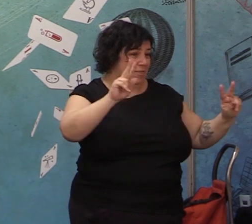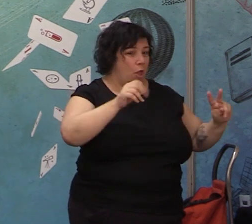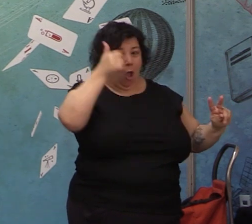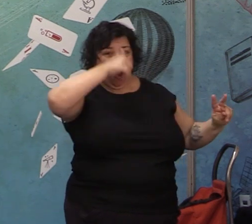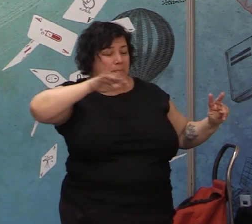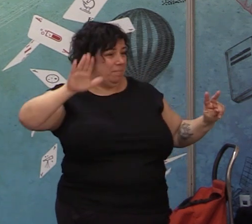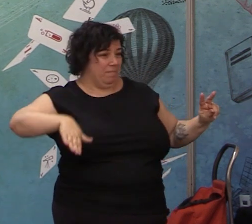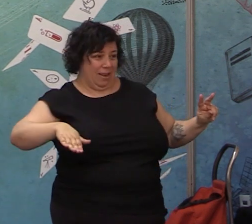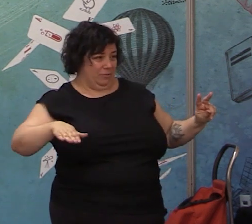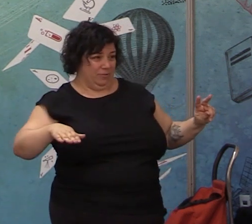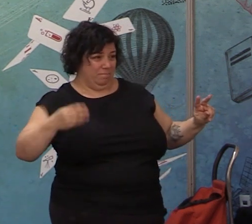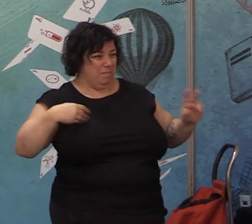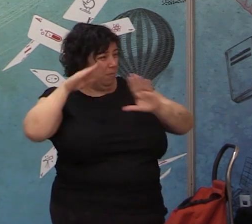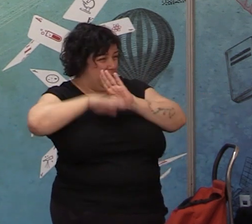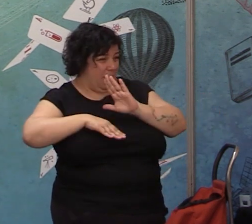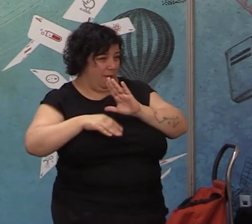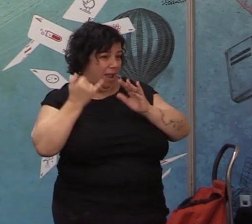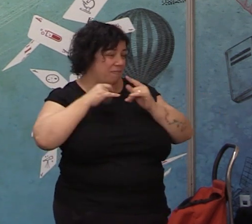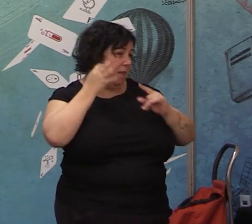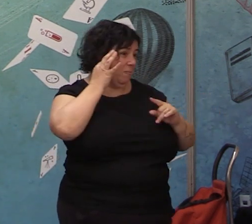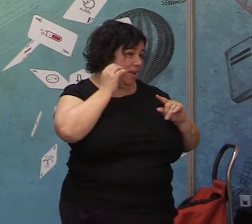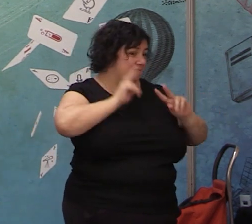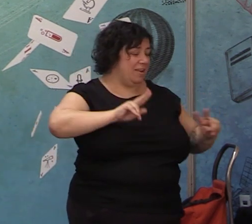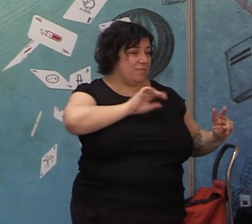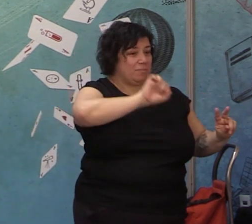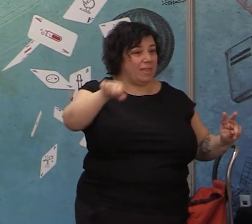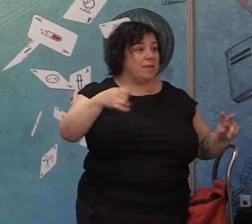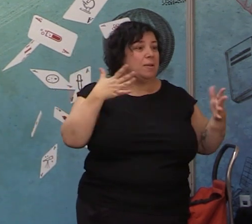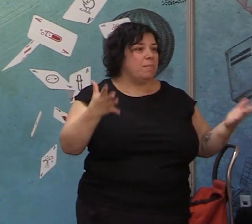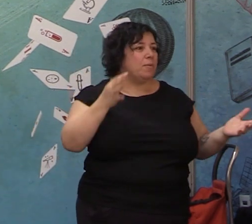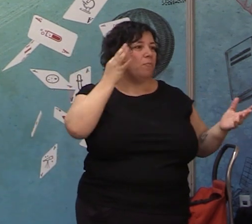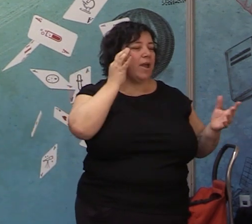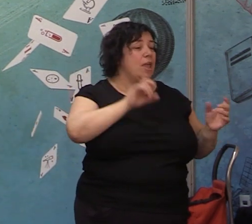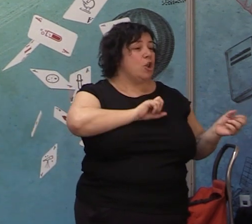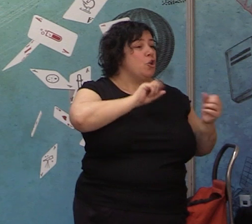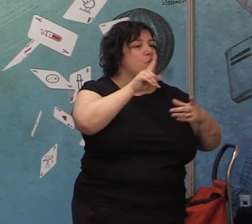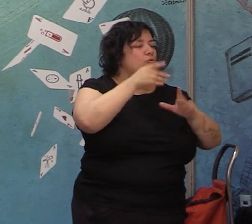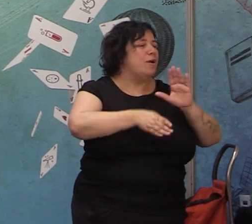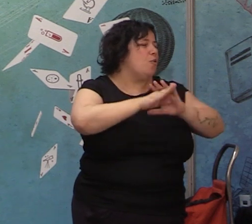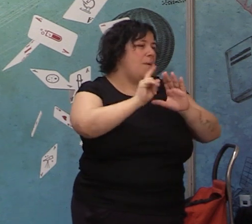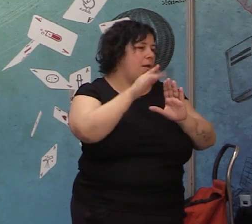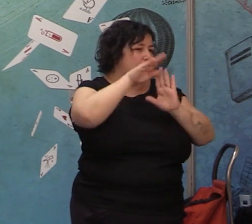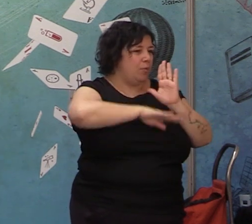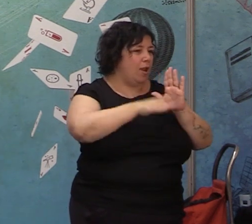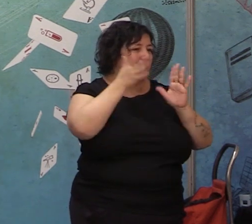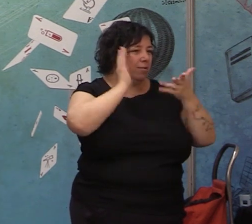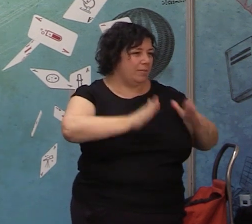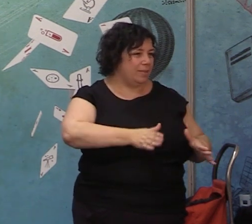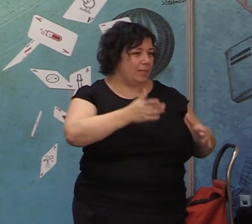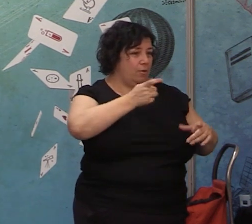hombres que mandamos a rehabilitación cardíaca. Y sin embargo, las mujeres que no mandamos a rehabilitación cardíaca, no hacen este